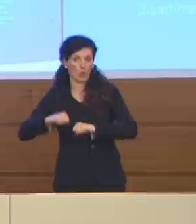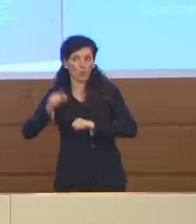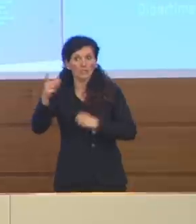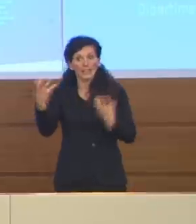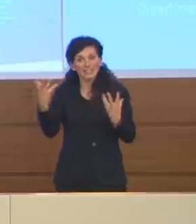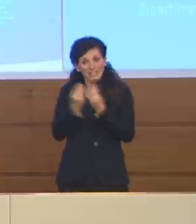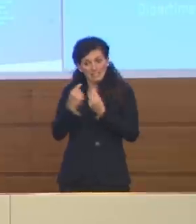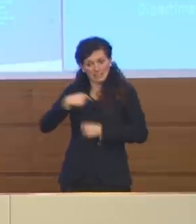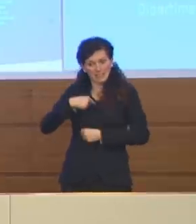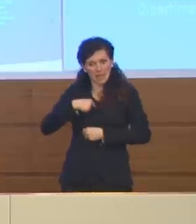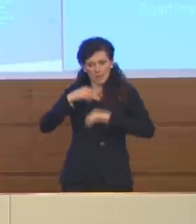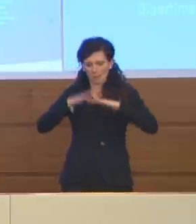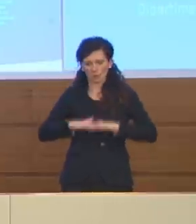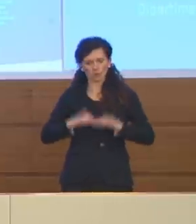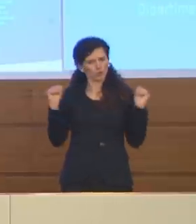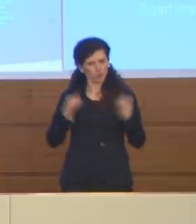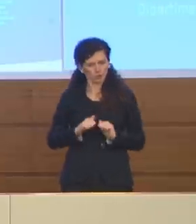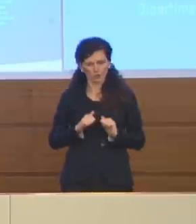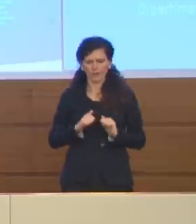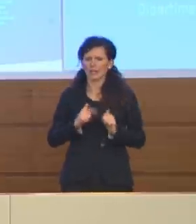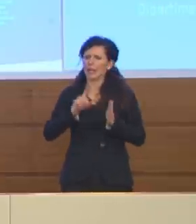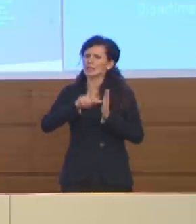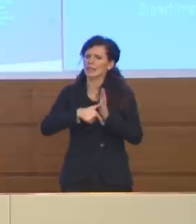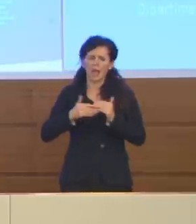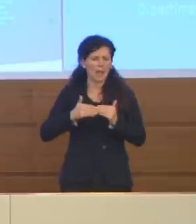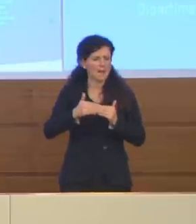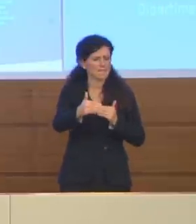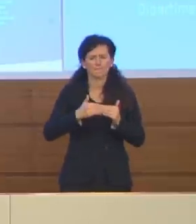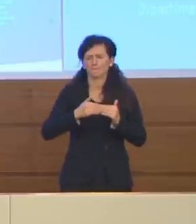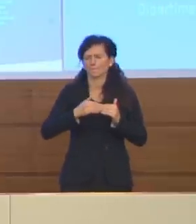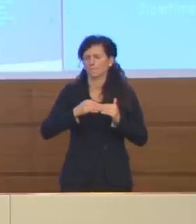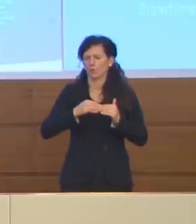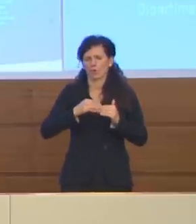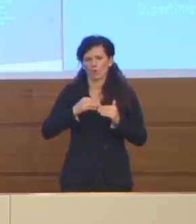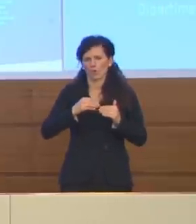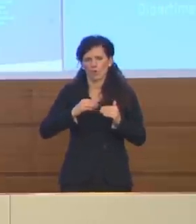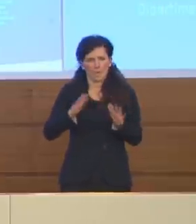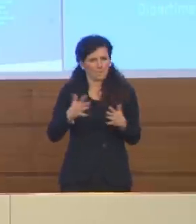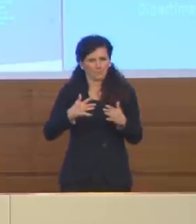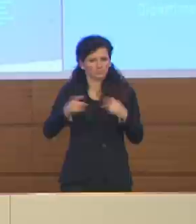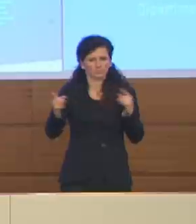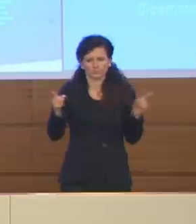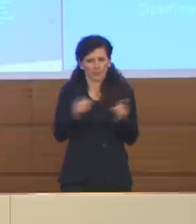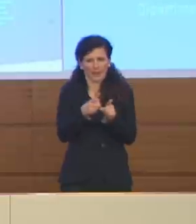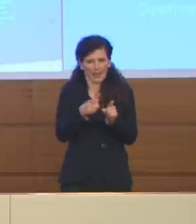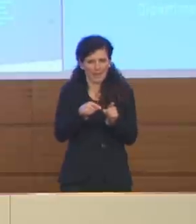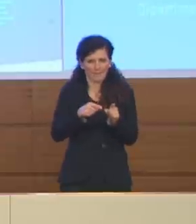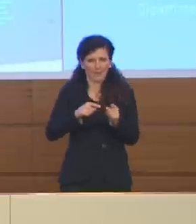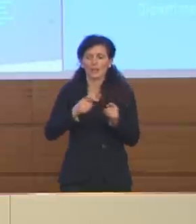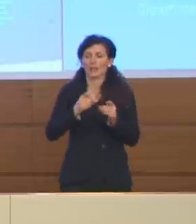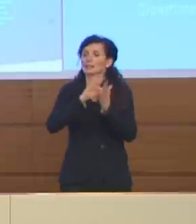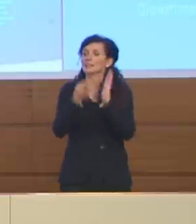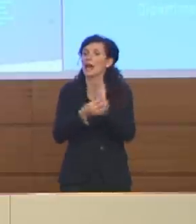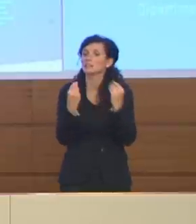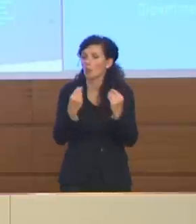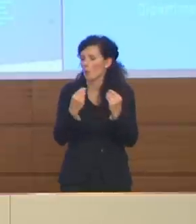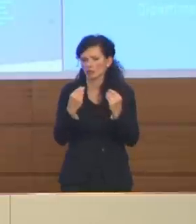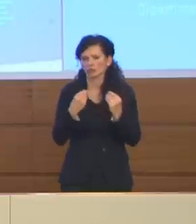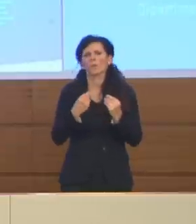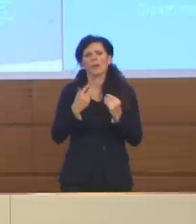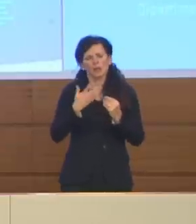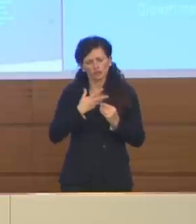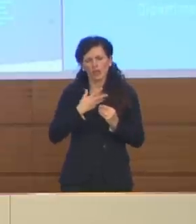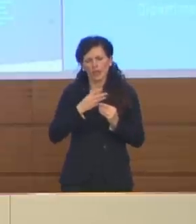e a brevissimo non vi voglio dire la data ma è molto a breve partirà